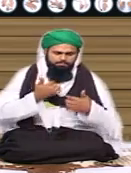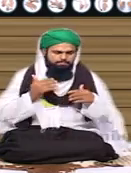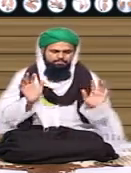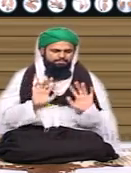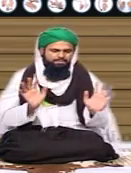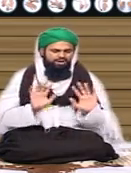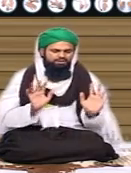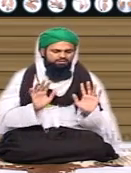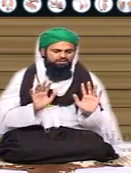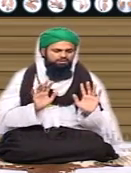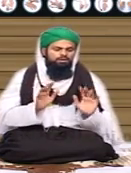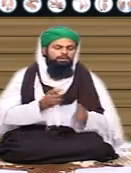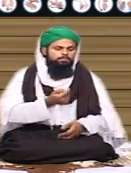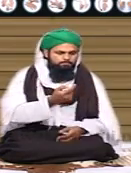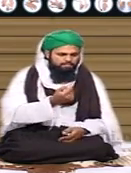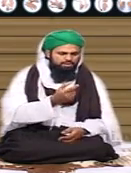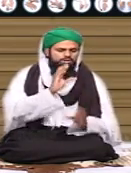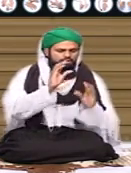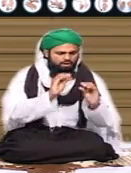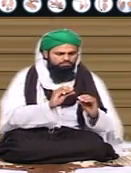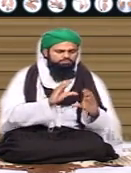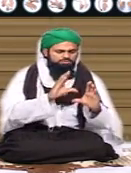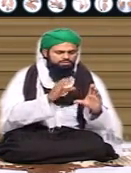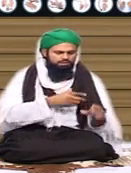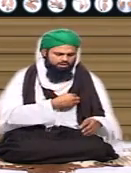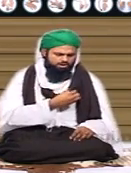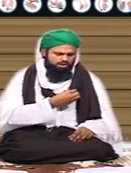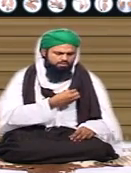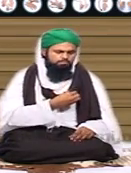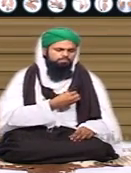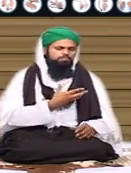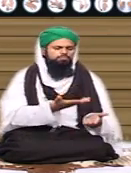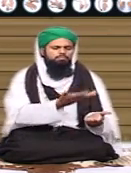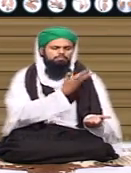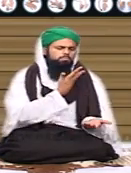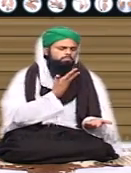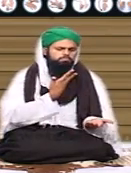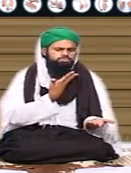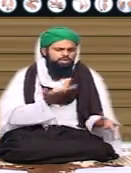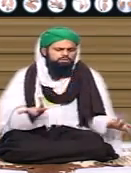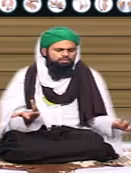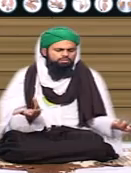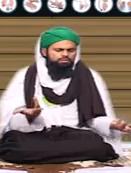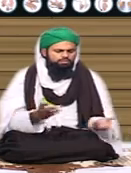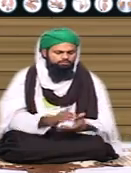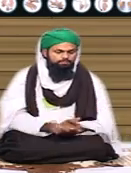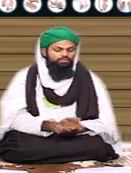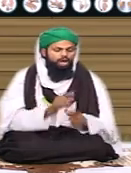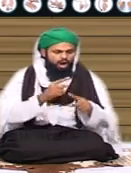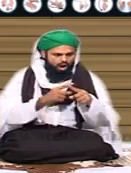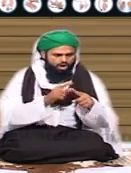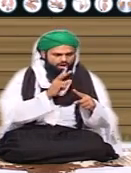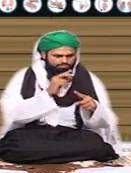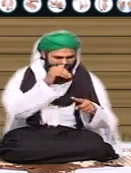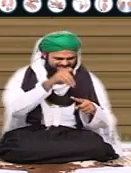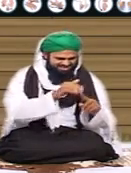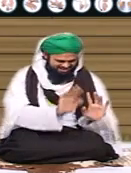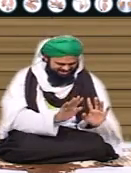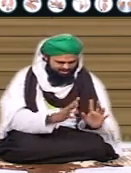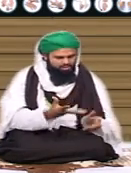جائے گا، لیکن جیسی قیمت ہے ویسا کا رنگ. عام طور پہ سستے کپڑوں پہ رنگ کچا ہوتا ہے. تو اس طرح مطلب ہے کہ نقص اور عیب بتا دیا